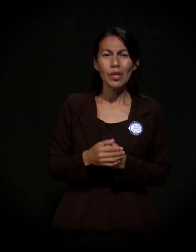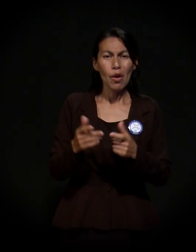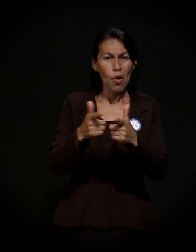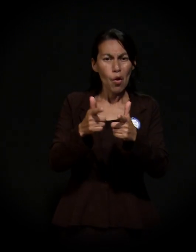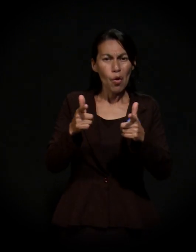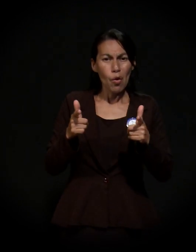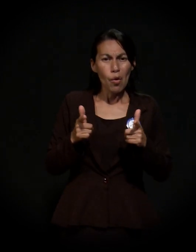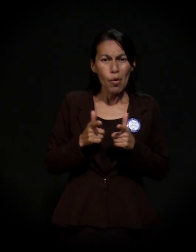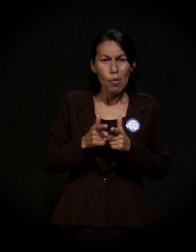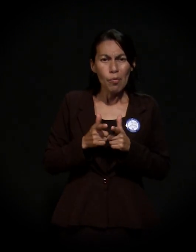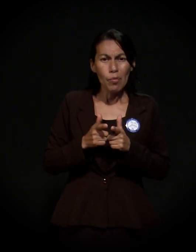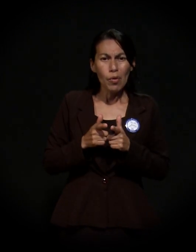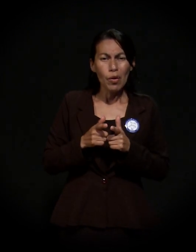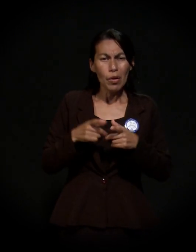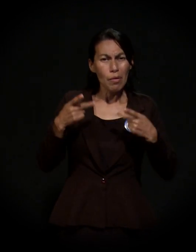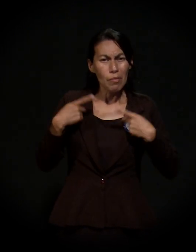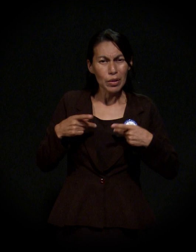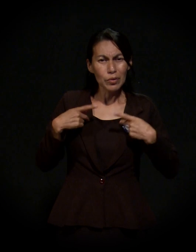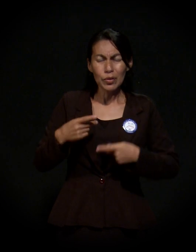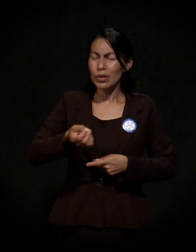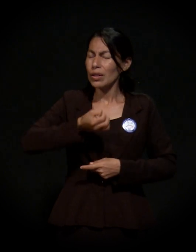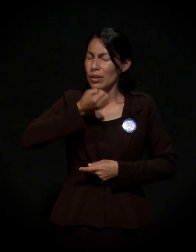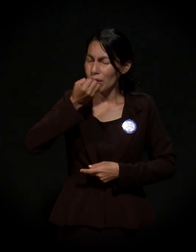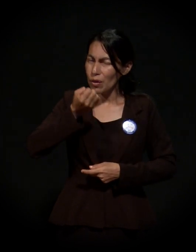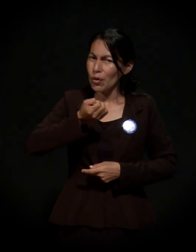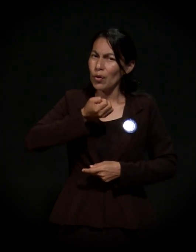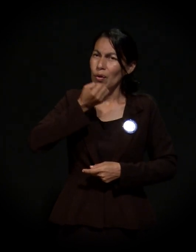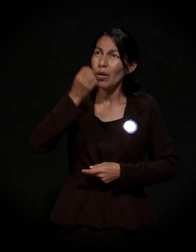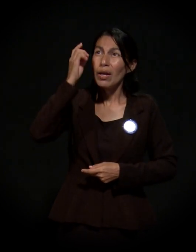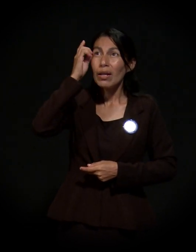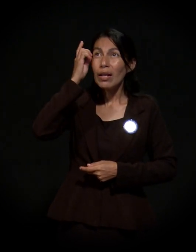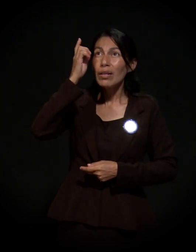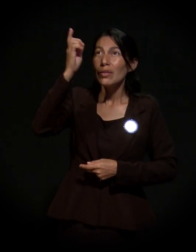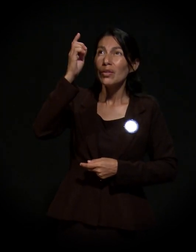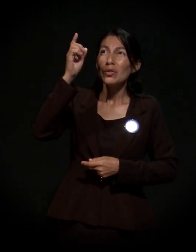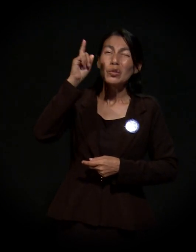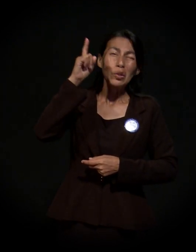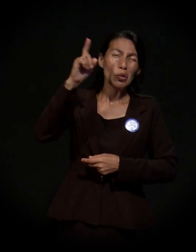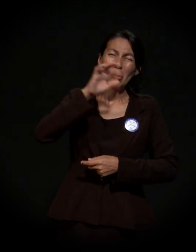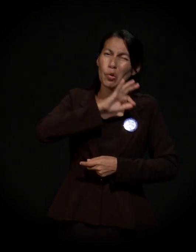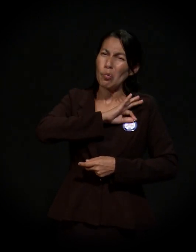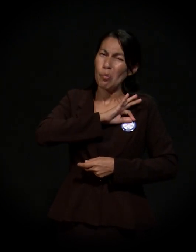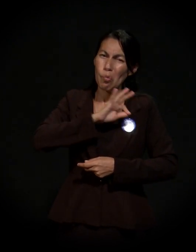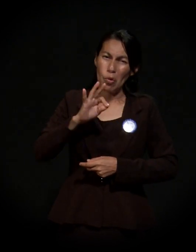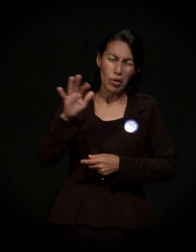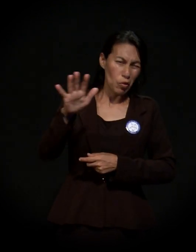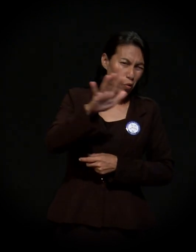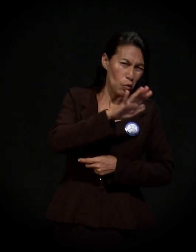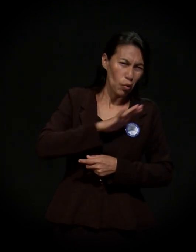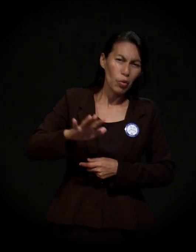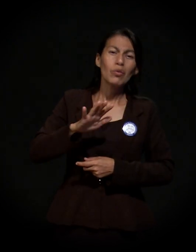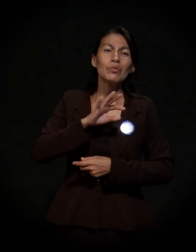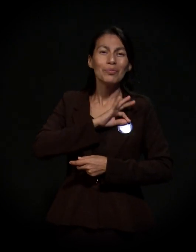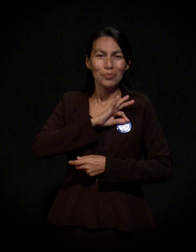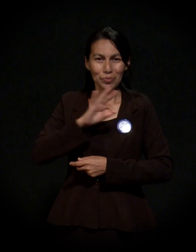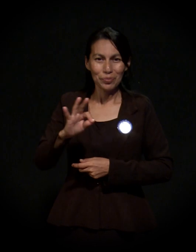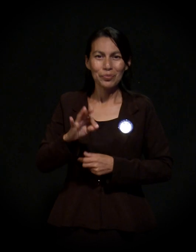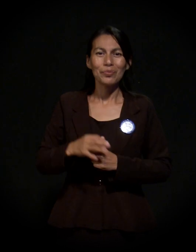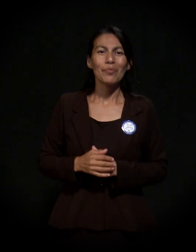grupo de personas que ora a Dios Todopoderoso. Aurora. Me gustaría